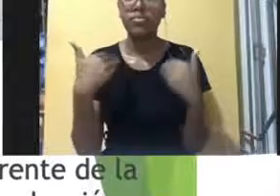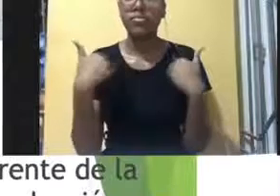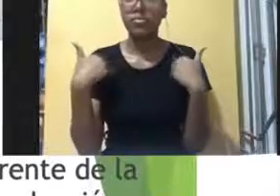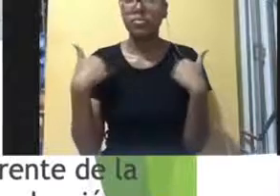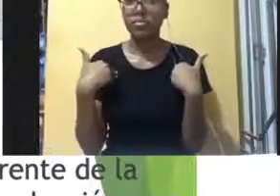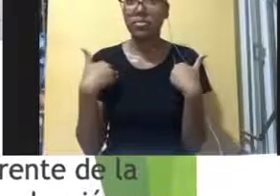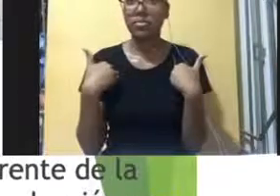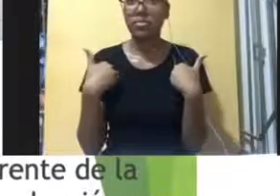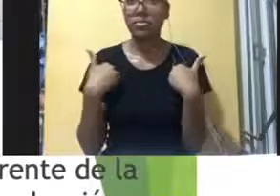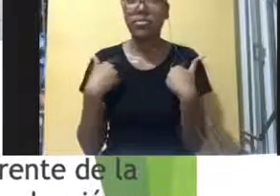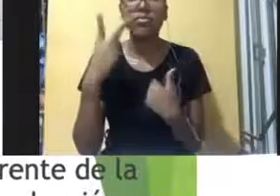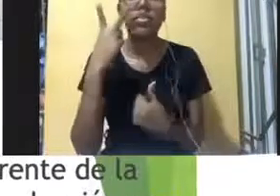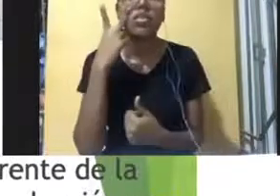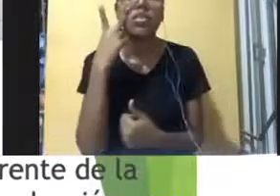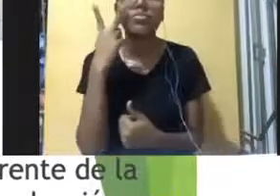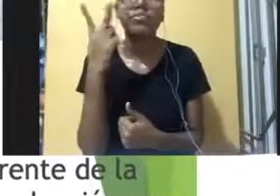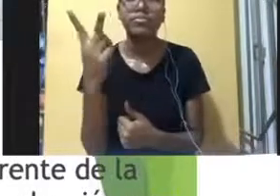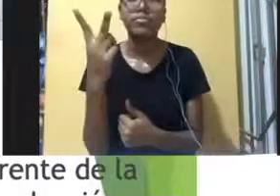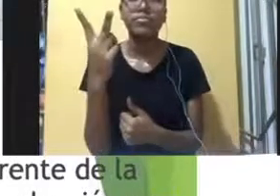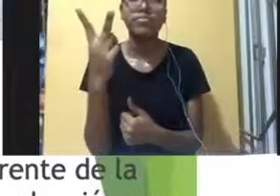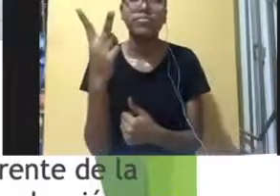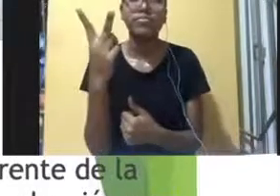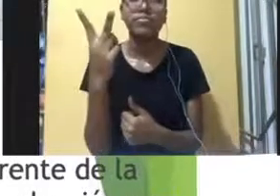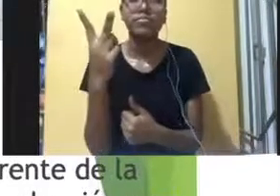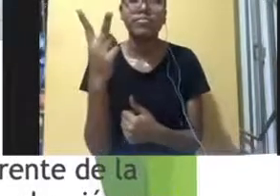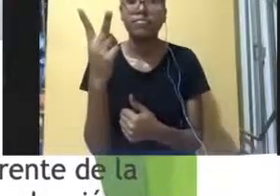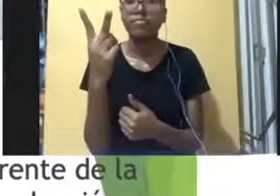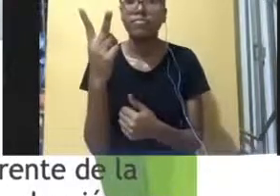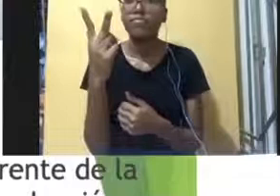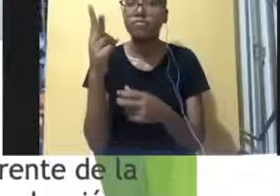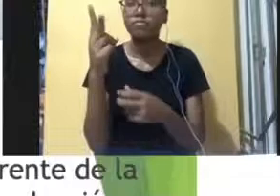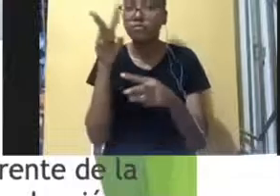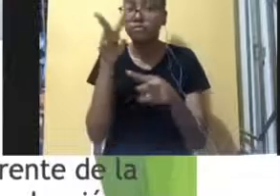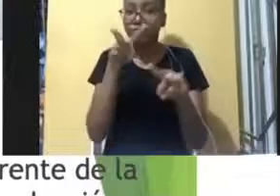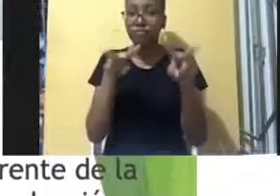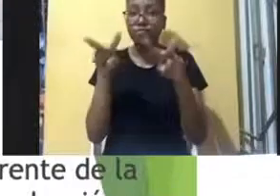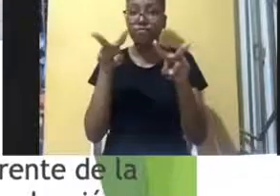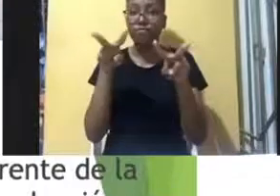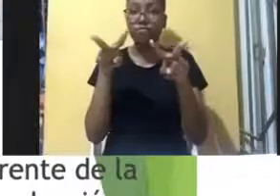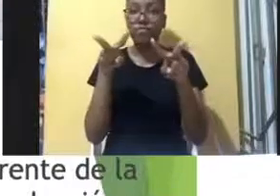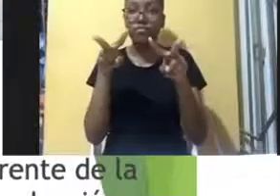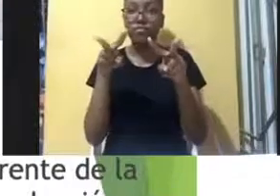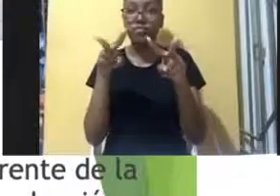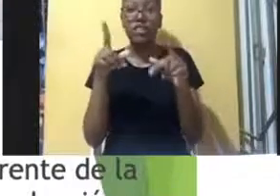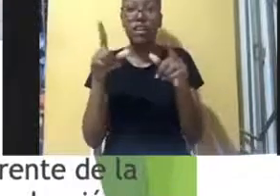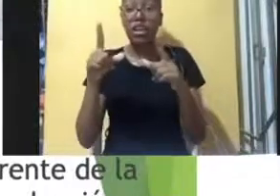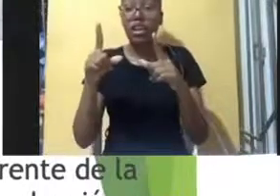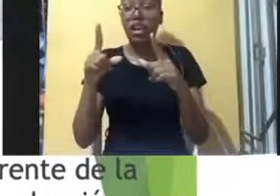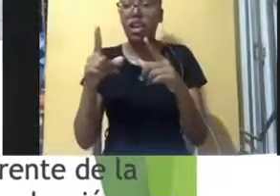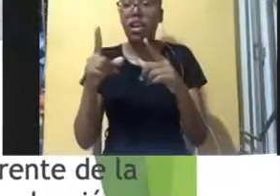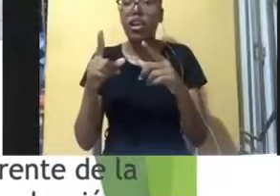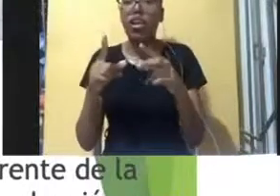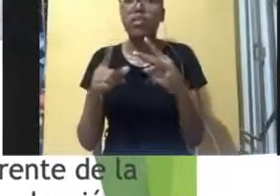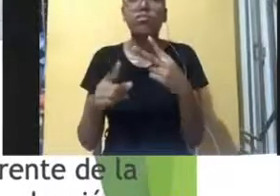es visual. Es visual a la oral. La oral es auditiva,